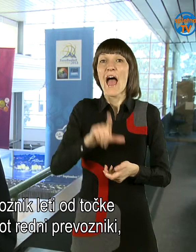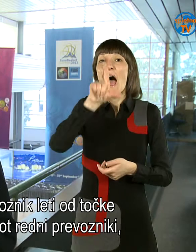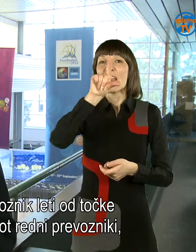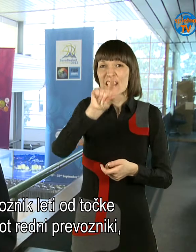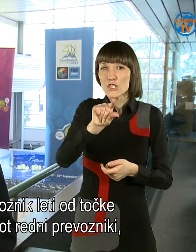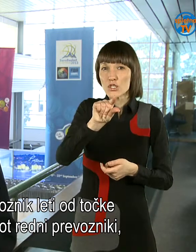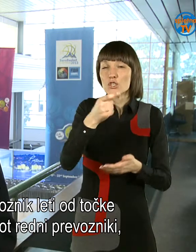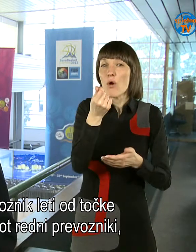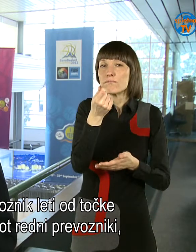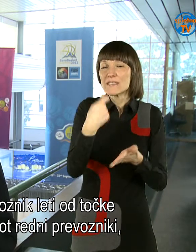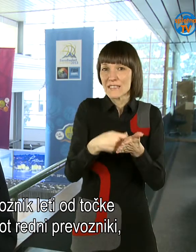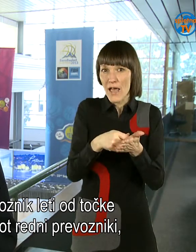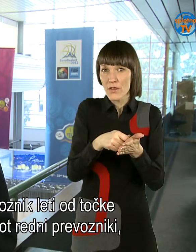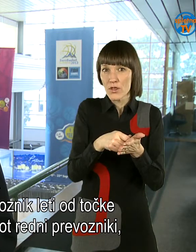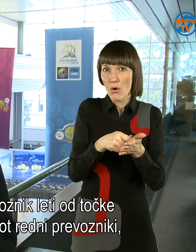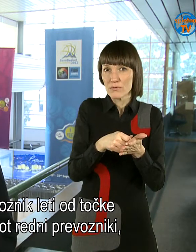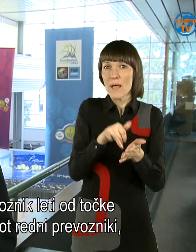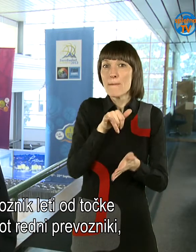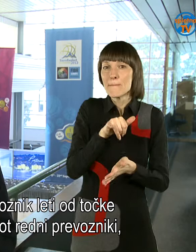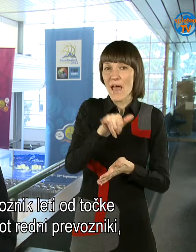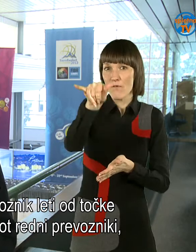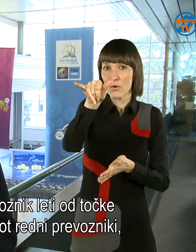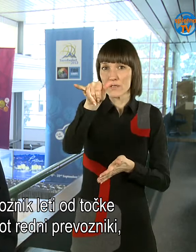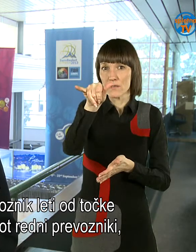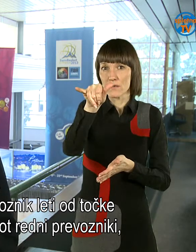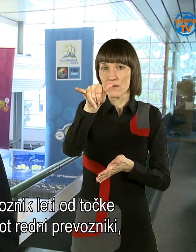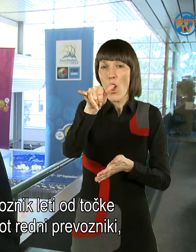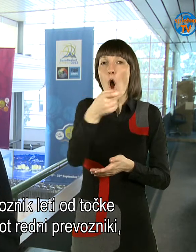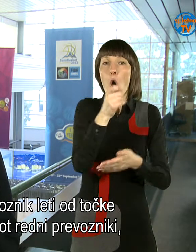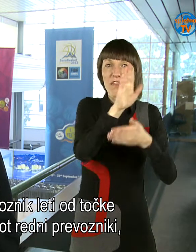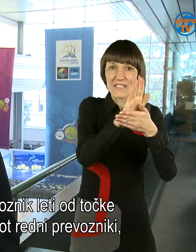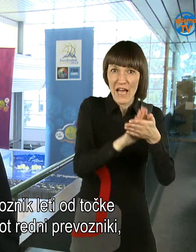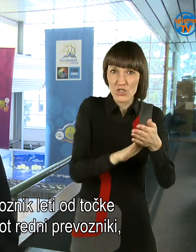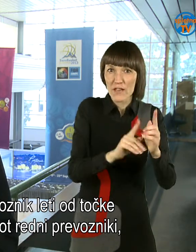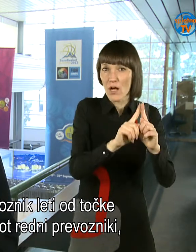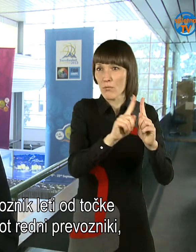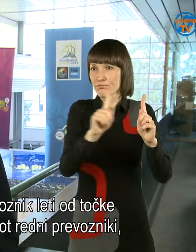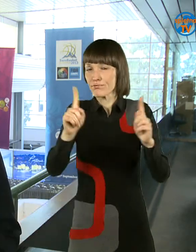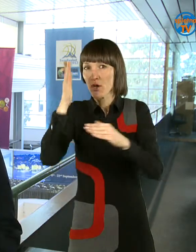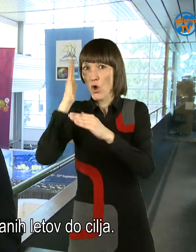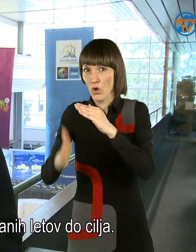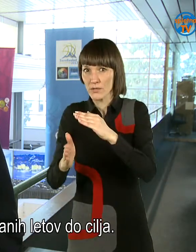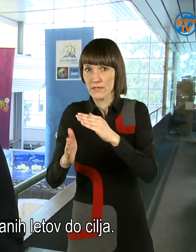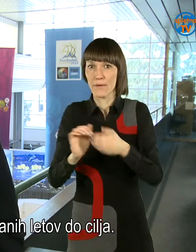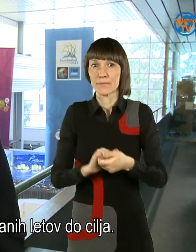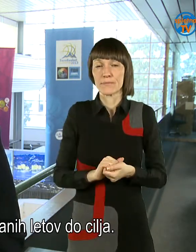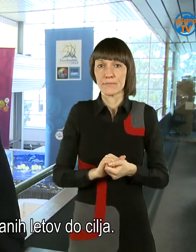Nizkocenovni prevoznik od točke A do B. Ne to, kar ima recimo redni prevozniki, ki imajo connection lete.